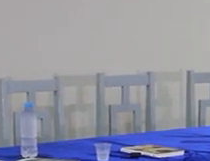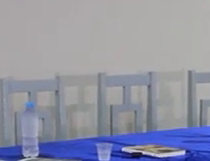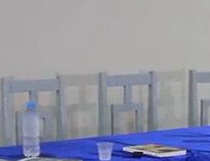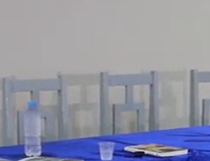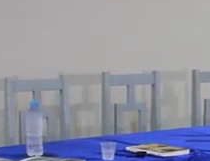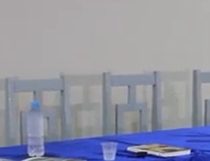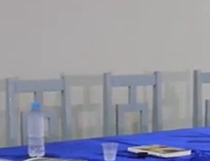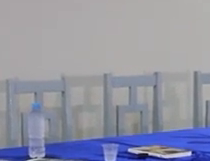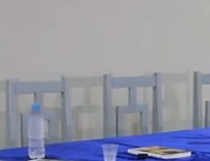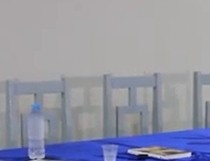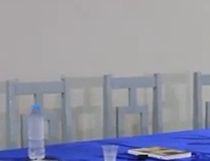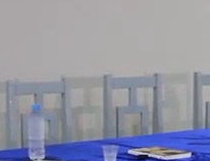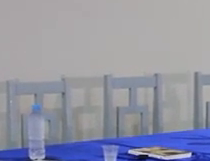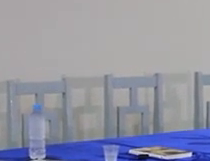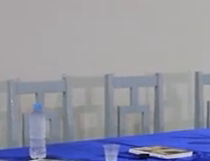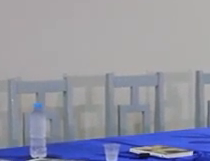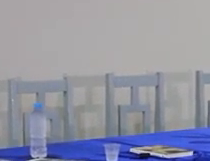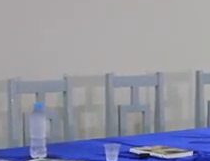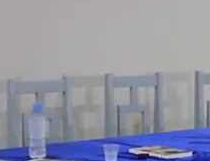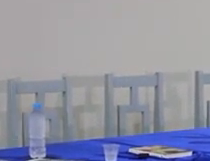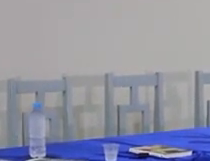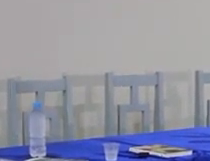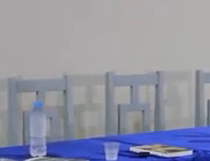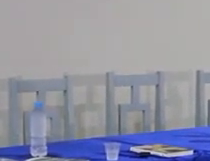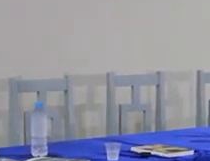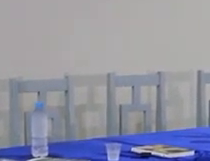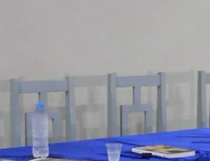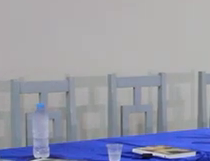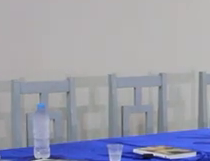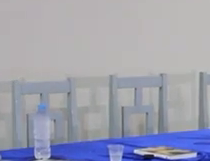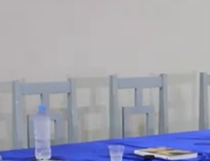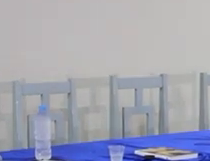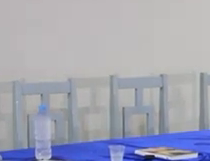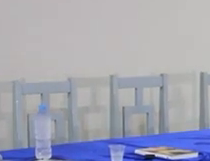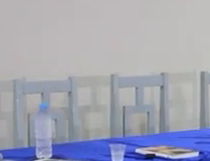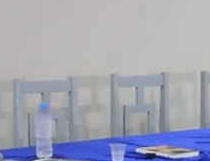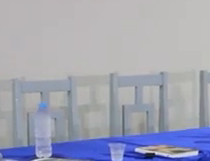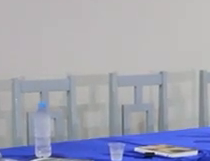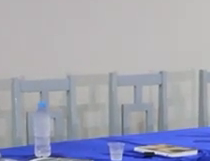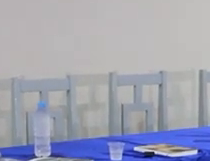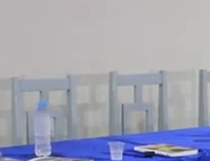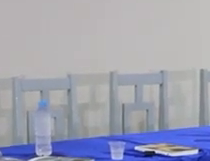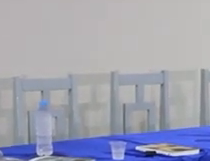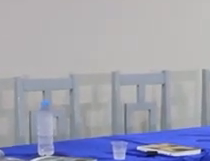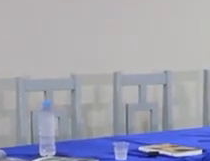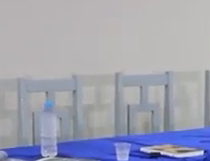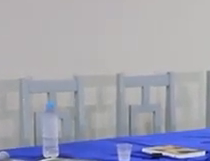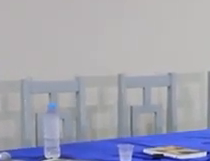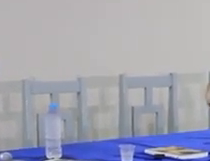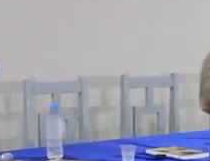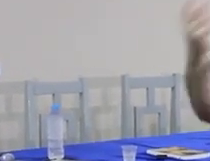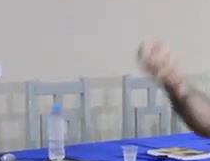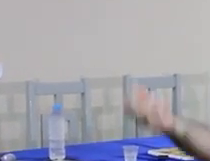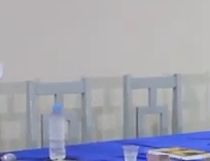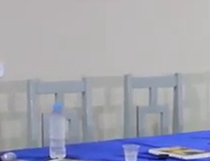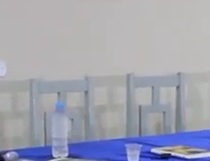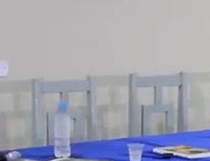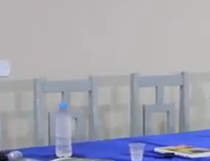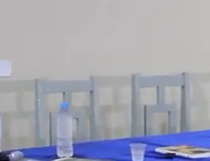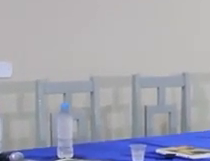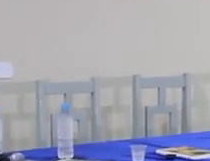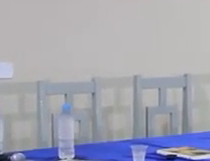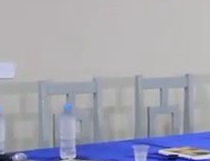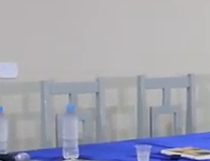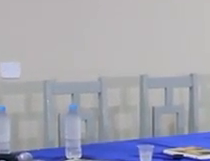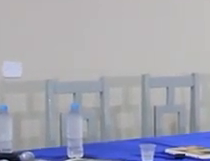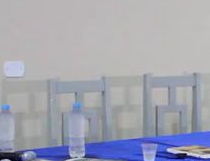hoje no grupo político do Lerner. Né? Então, muita coisa que é debitada, creditada, digo, ao Jaime